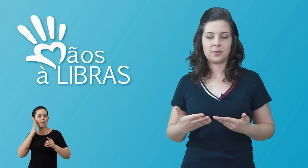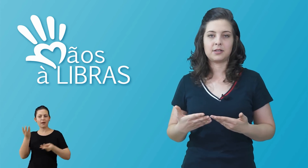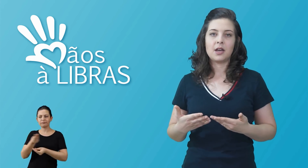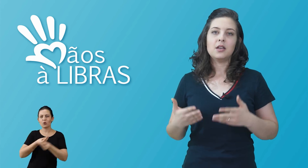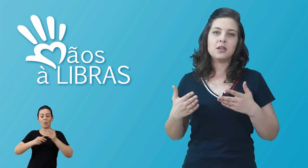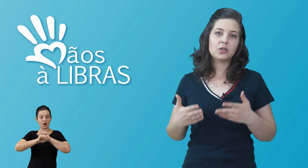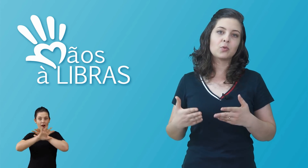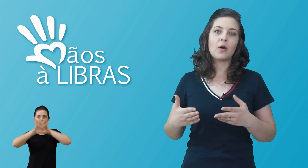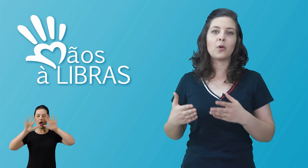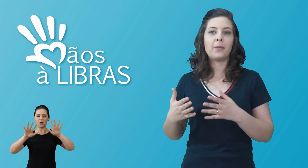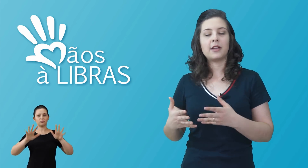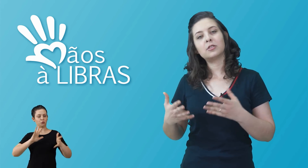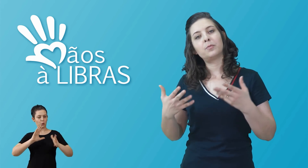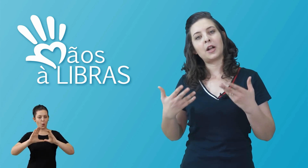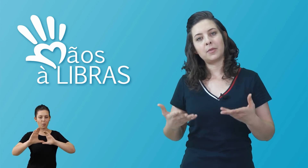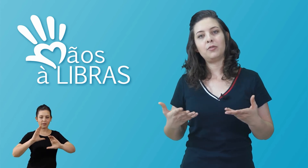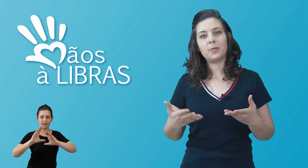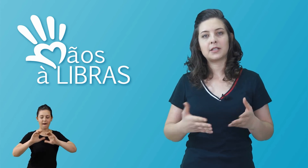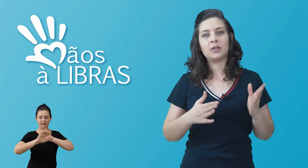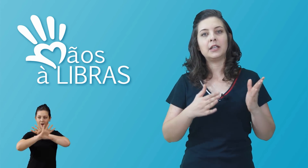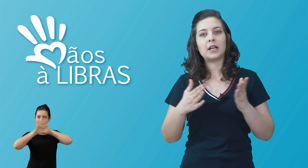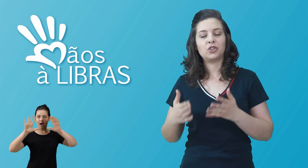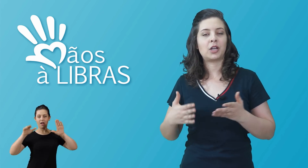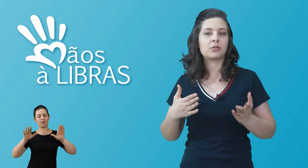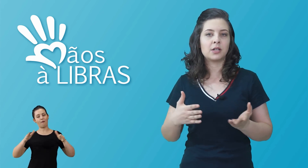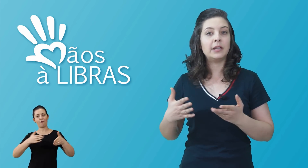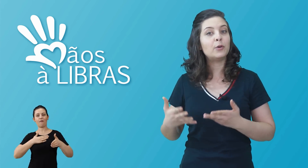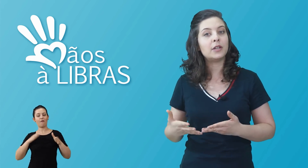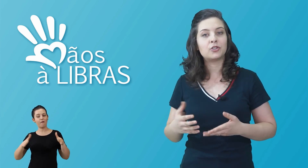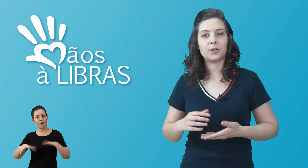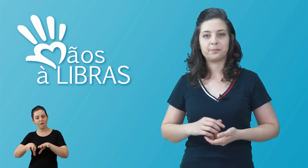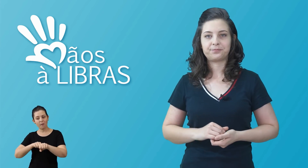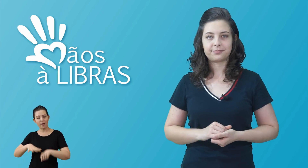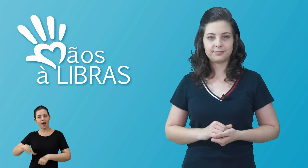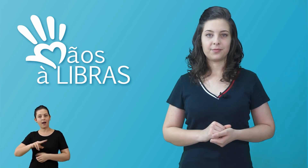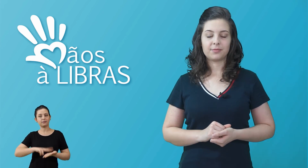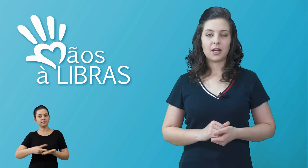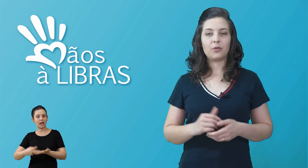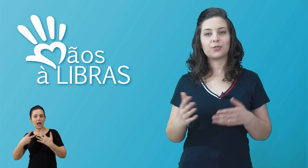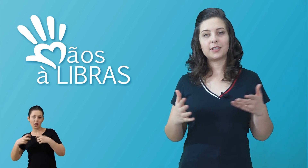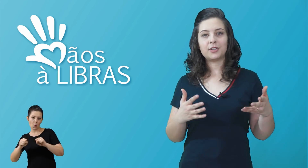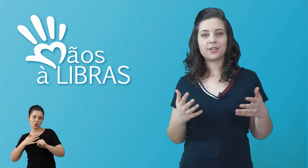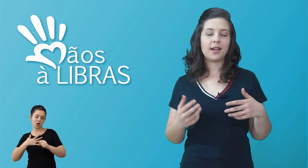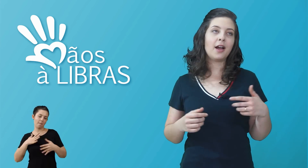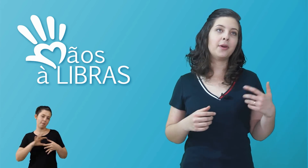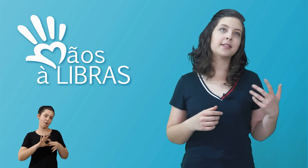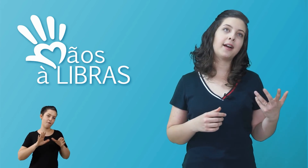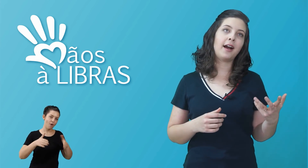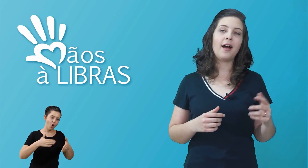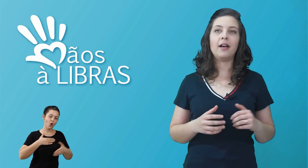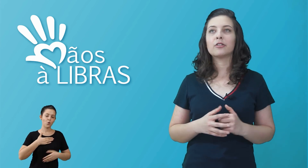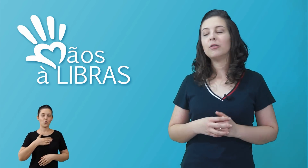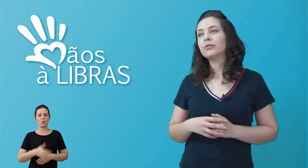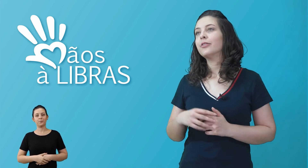na Libras. E isso é o que eu prezo pela minha formação aí na área de tradução e linguística. Alguns até dizem, mas